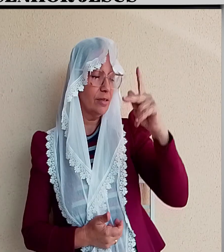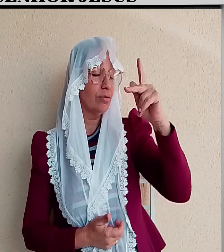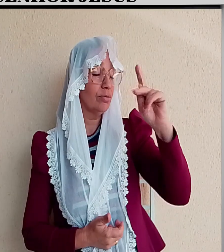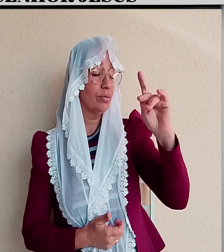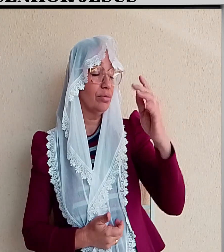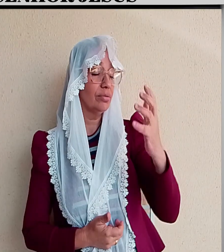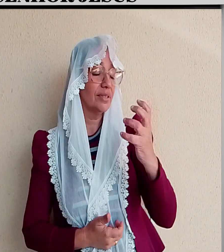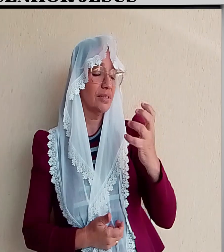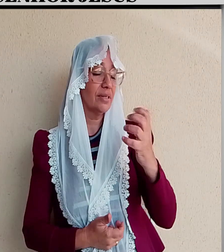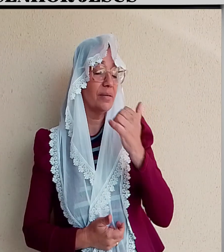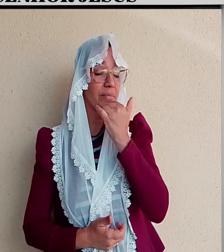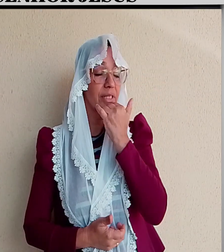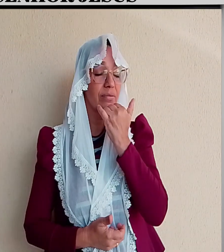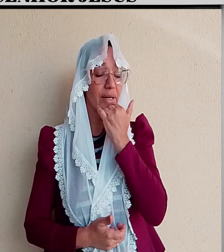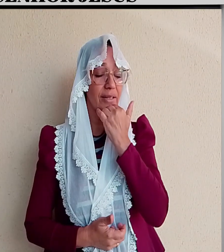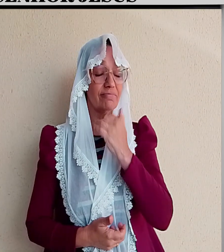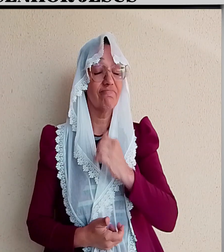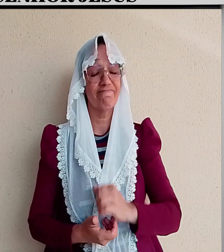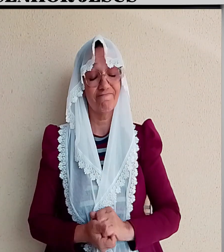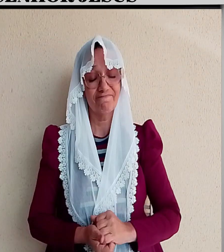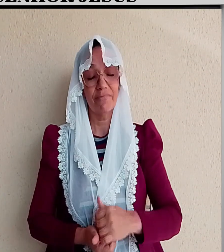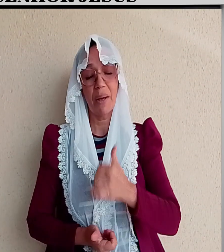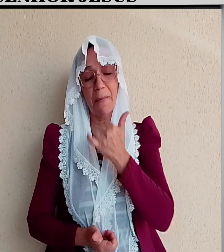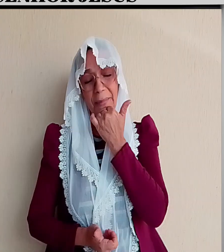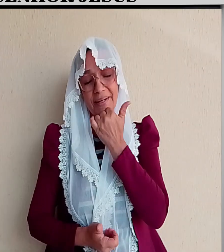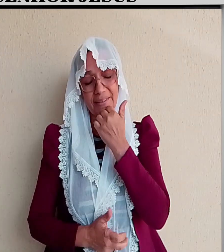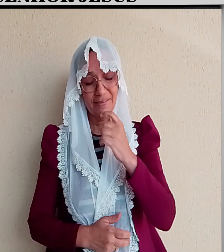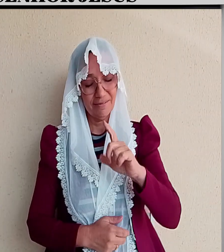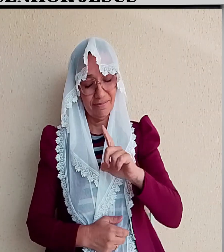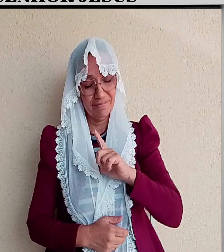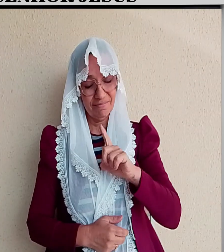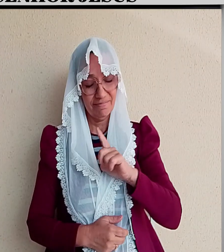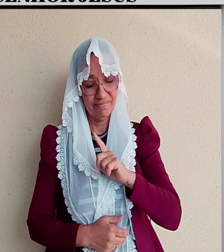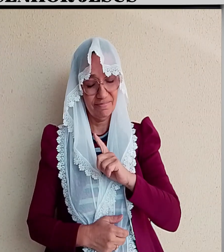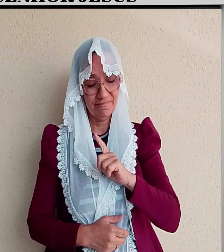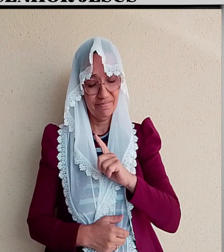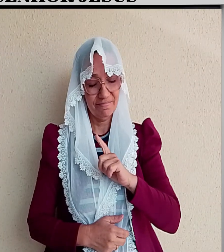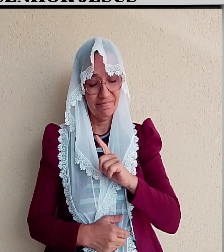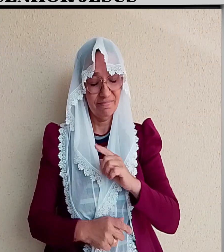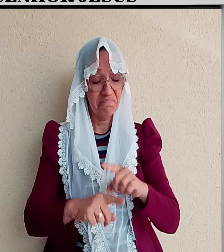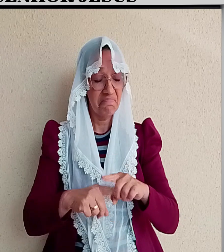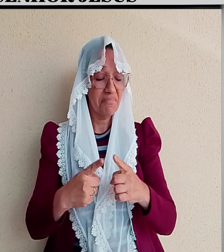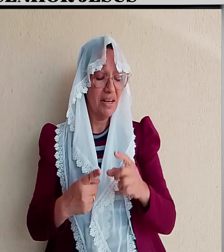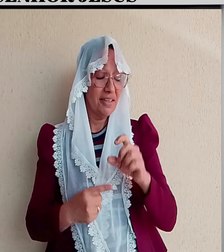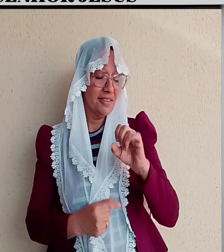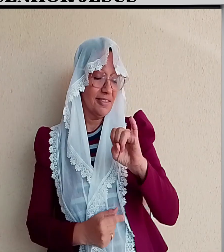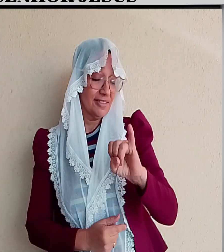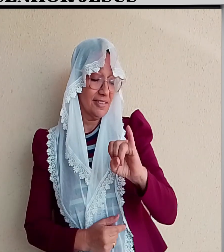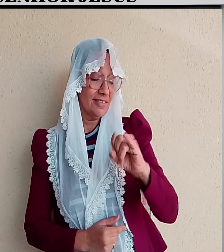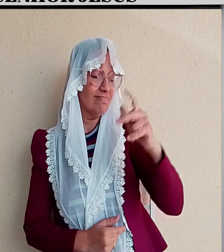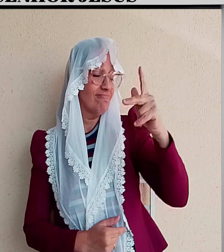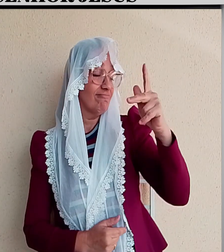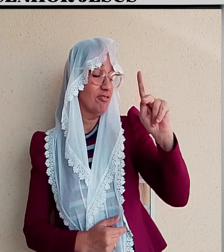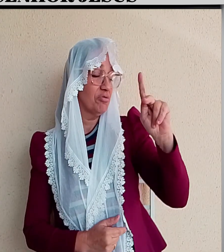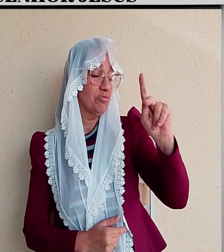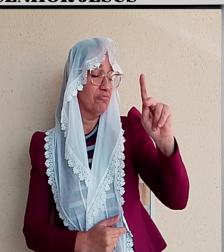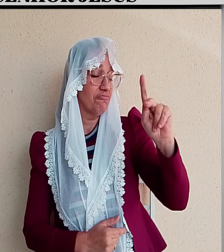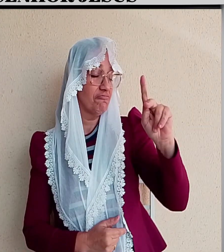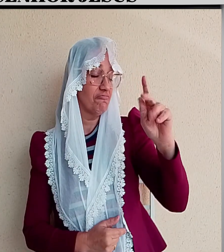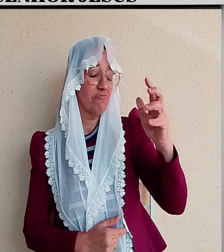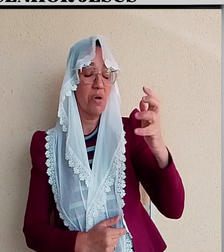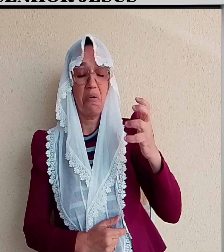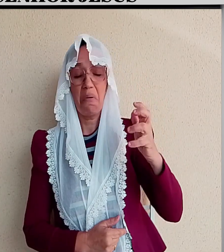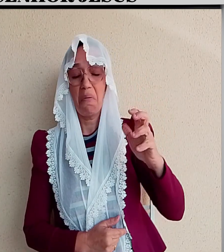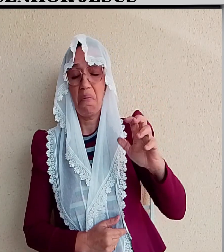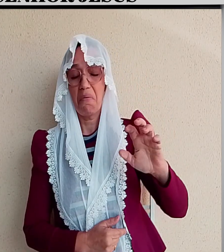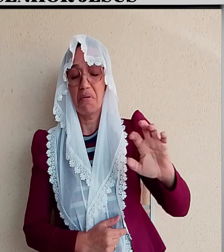perdoado, aleluia, porque a tua vontade é infinita, o teu poder, o teu querer é único, aleluia, e pelo